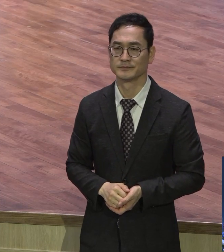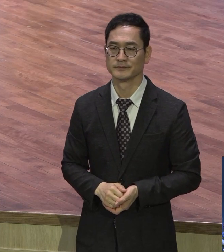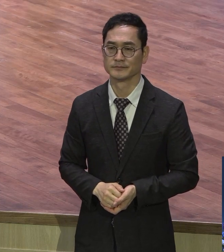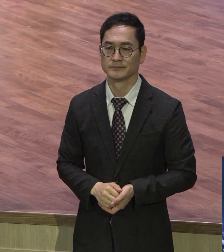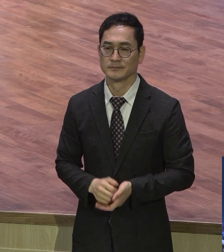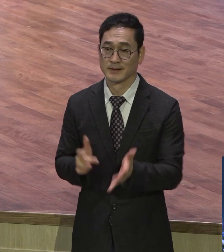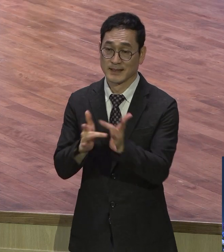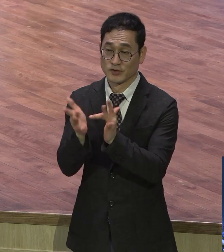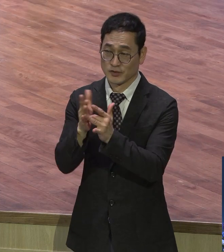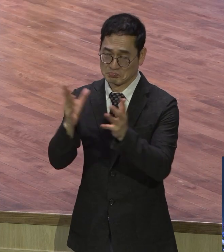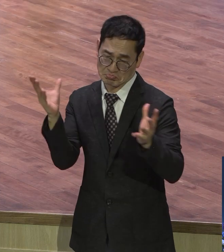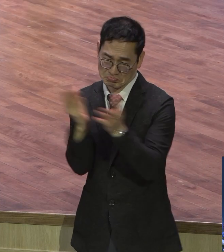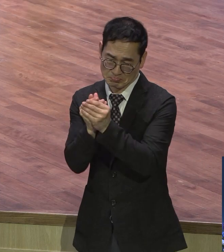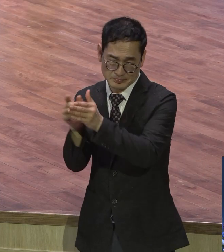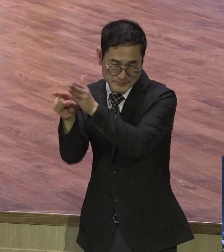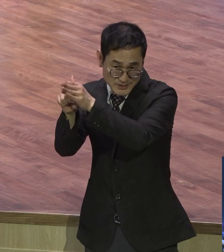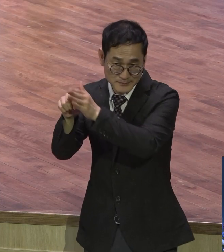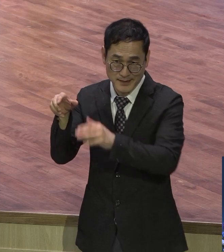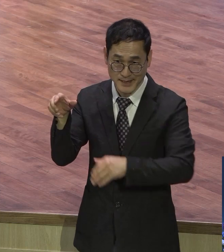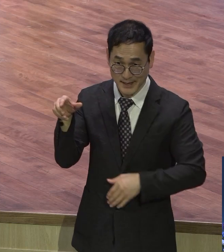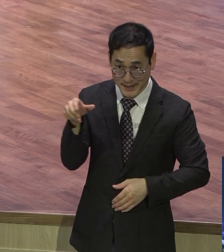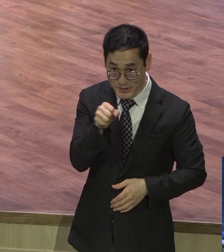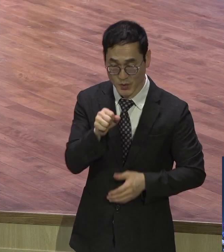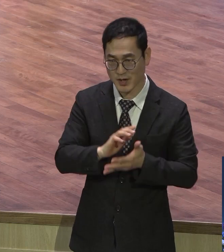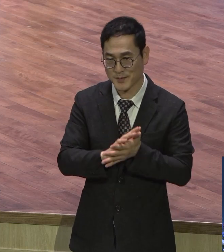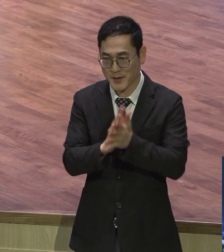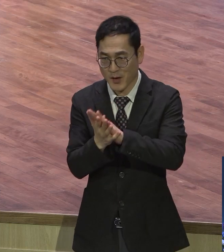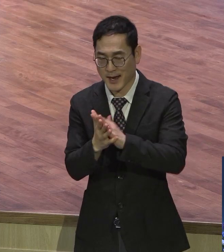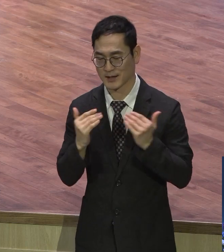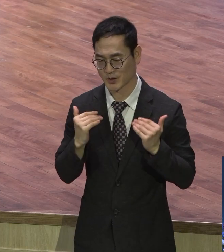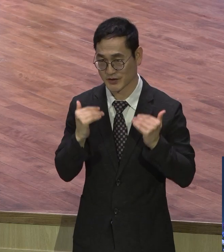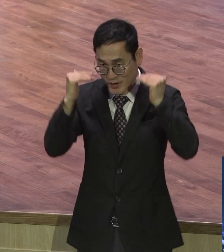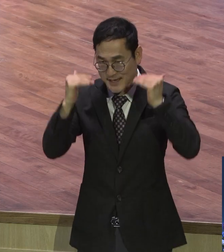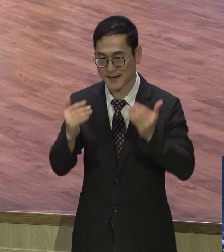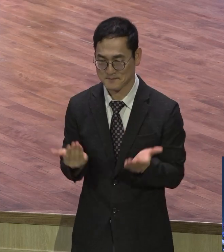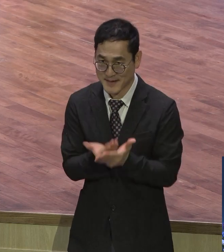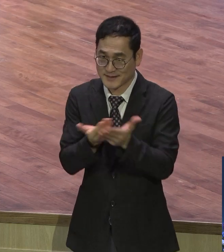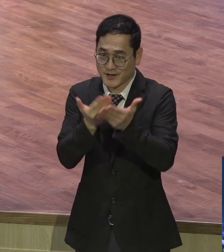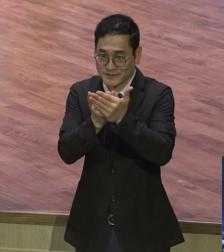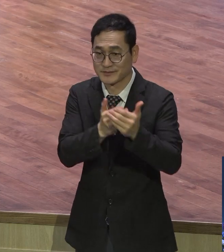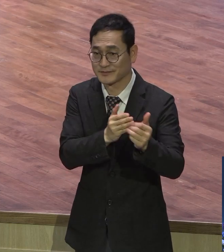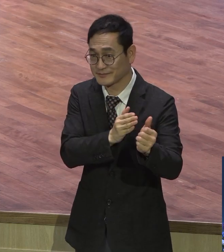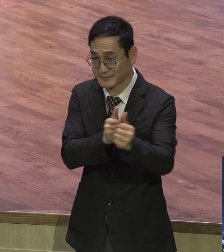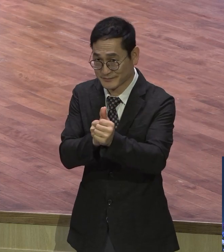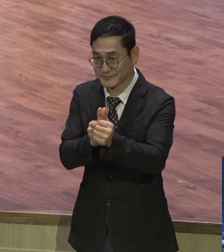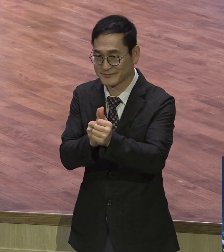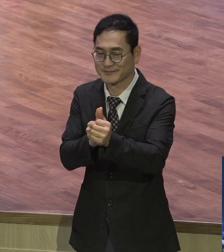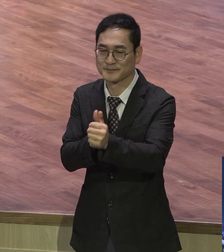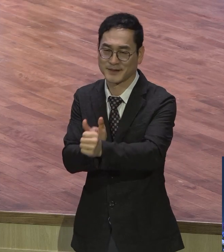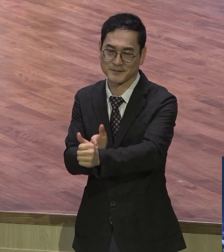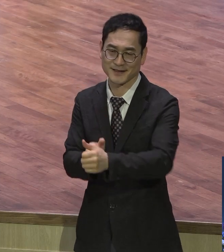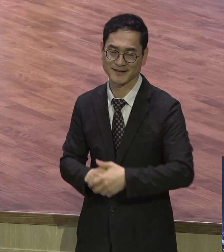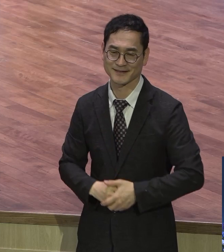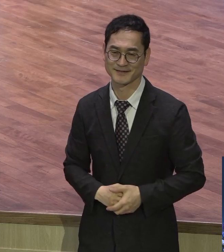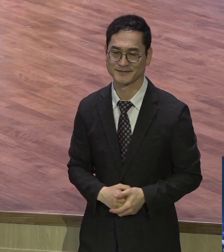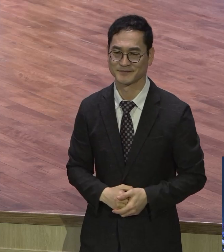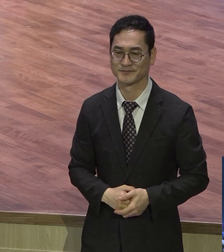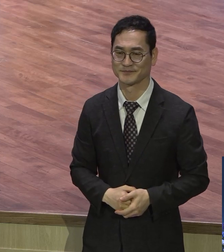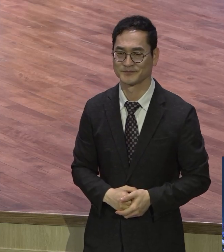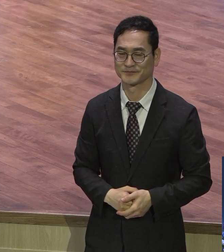딱 열어모여 변화의 성장 이루는 그리스도의 절대제자들 다 되시기를 제물어 축복합니다